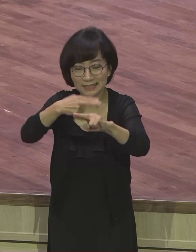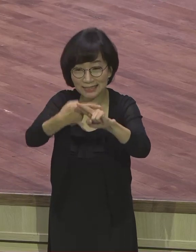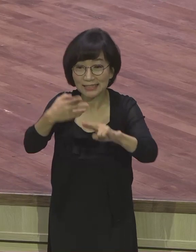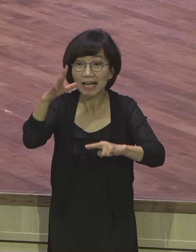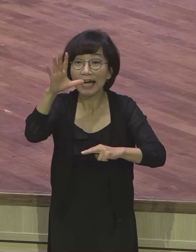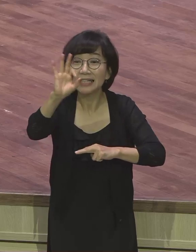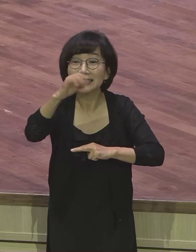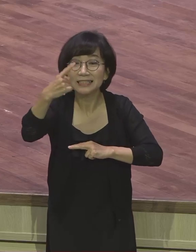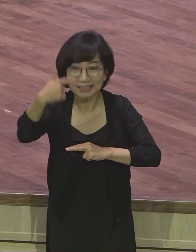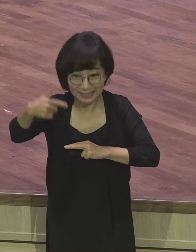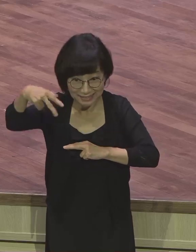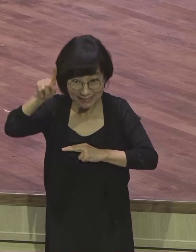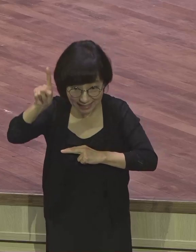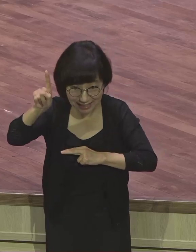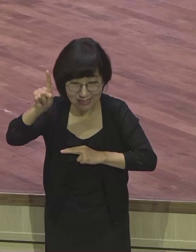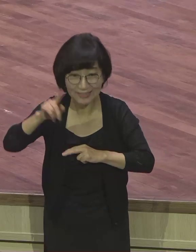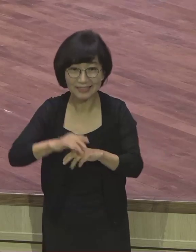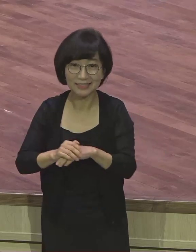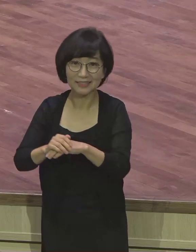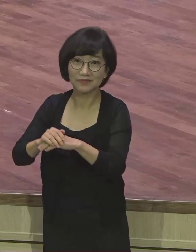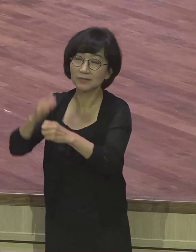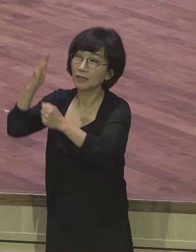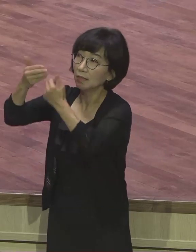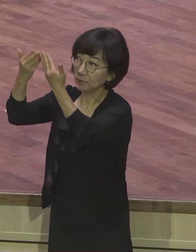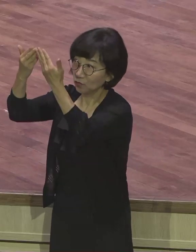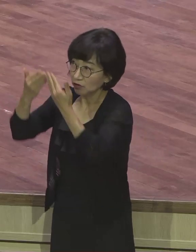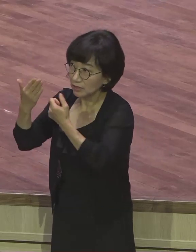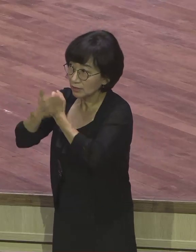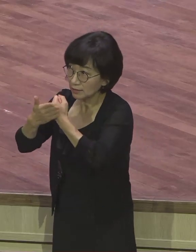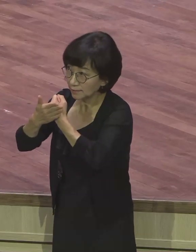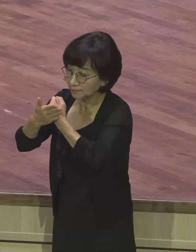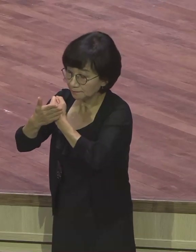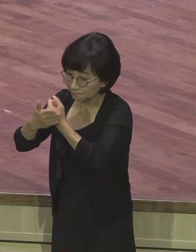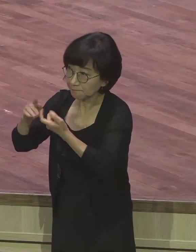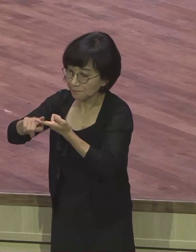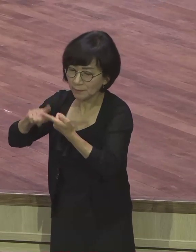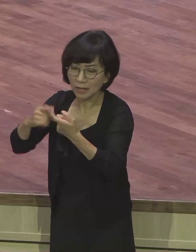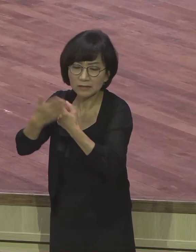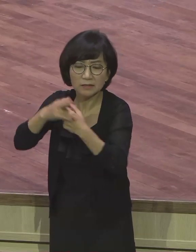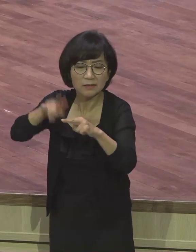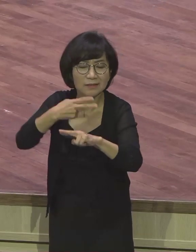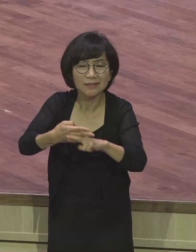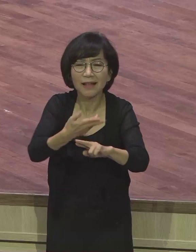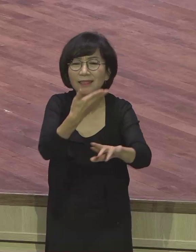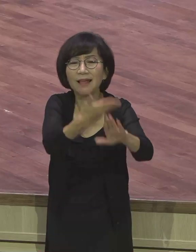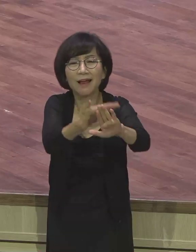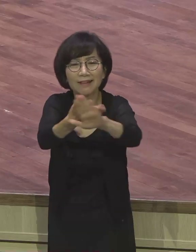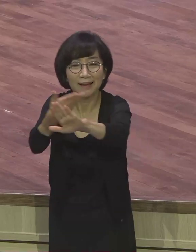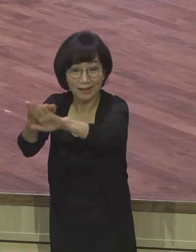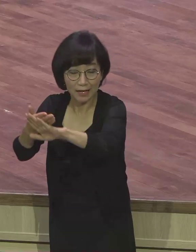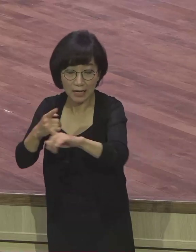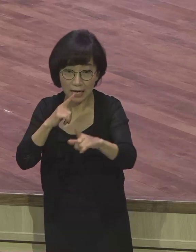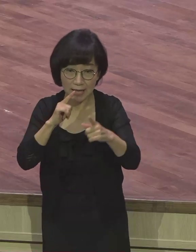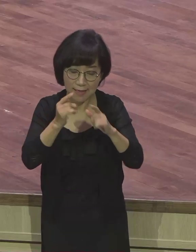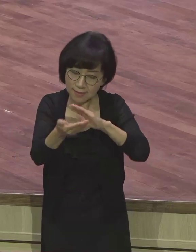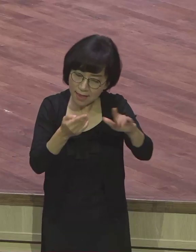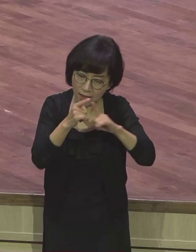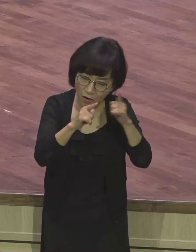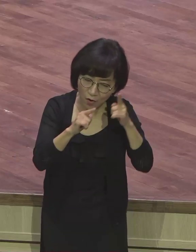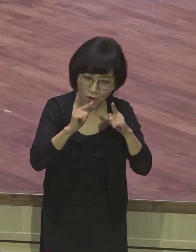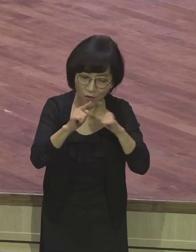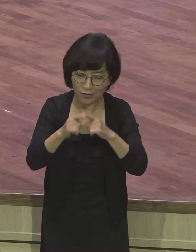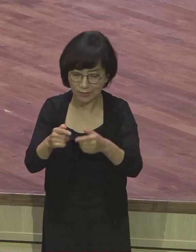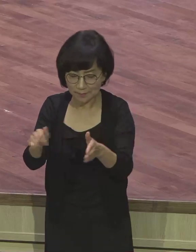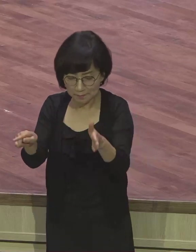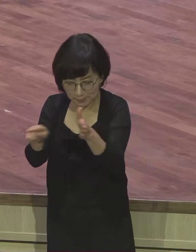육질의 팔질 봅니다. 우리에게 주신 은혜대로 받은 은사가 각각 다르니 혹 예언이면 믿음의 부수대로, 혹 섬기는